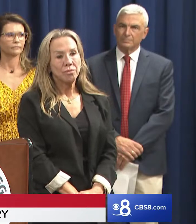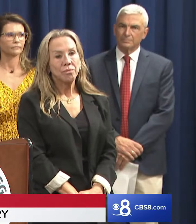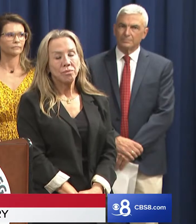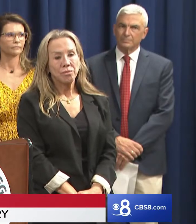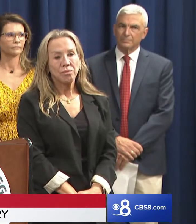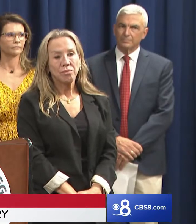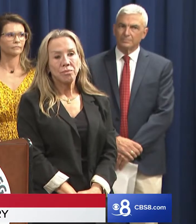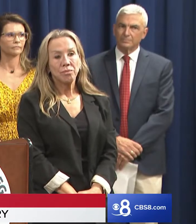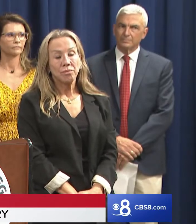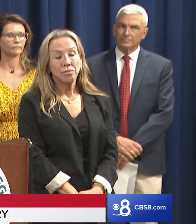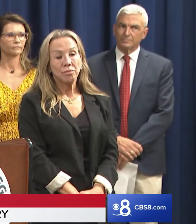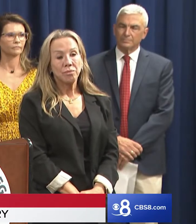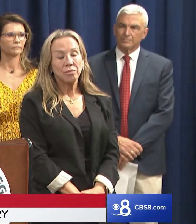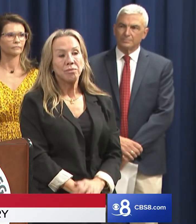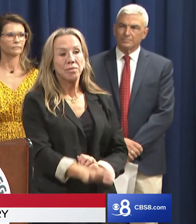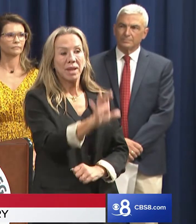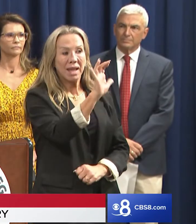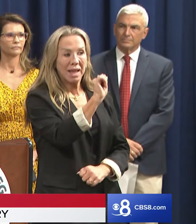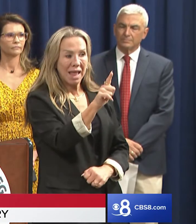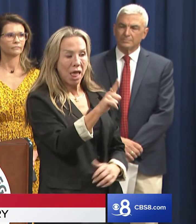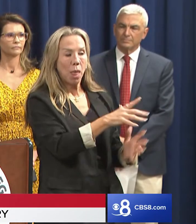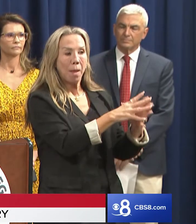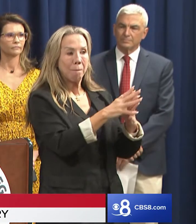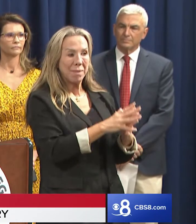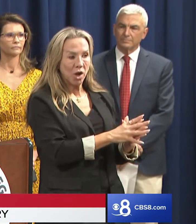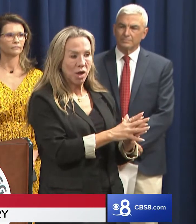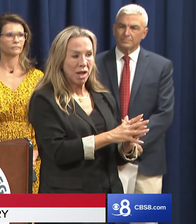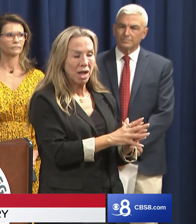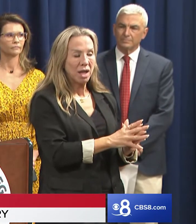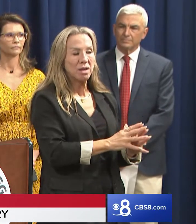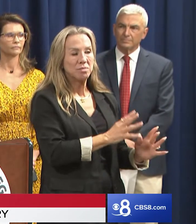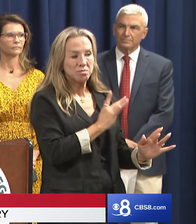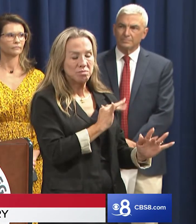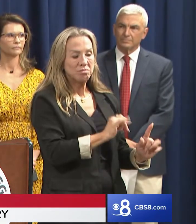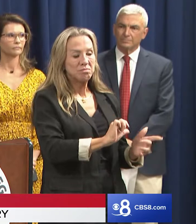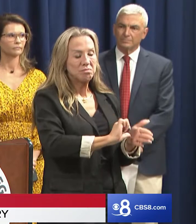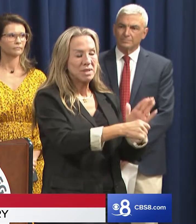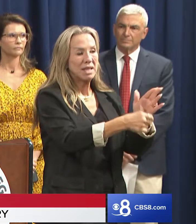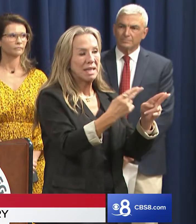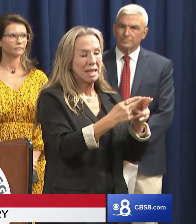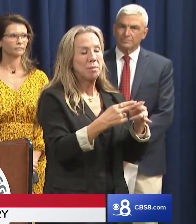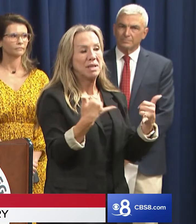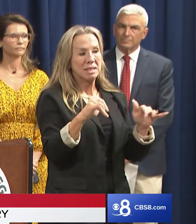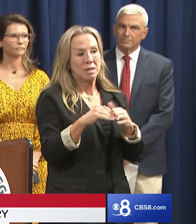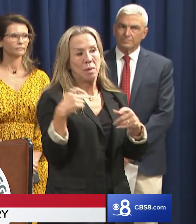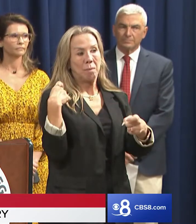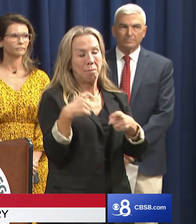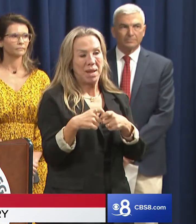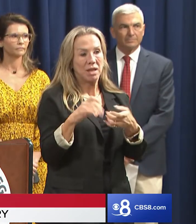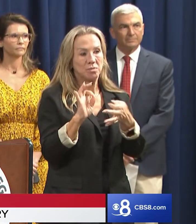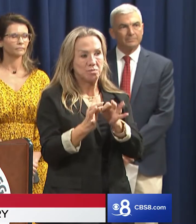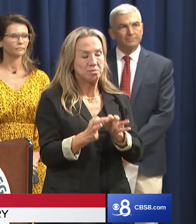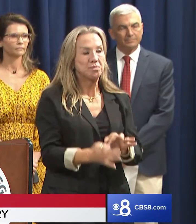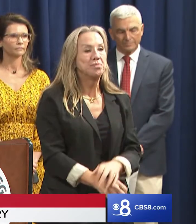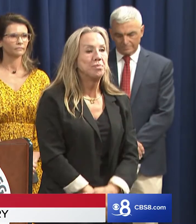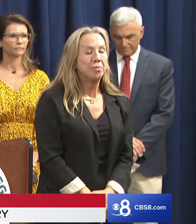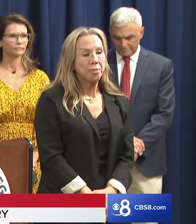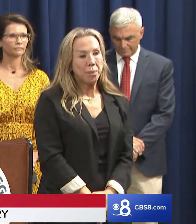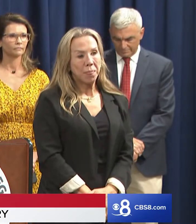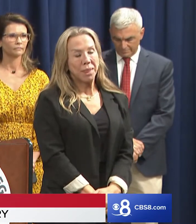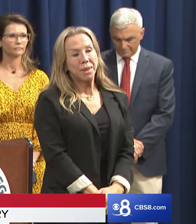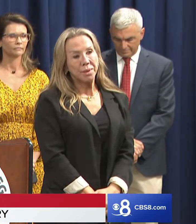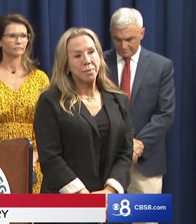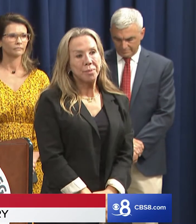de Cal America. Entonces es importante que vean su estado de cuenta de quién les provee su agua,